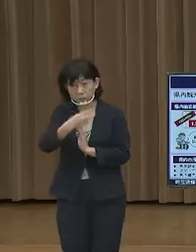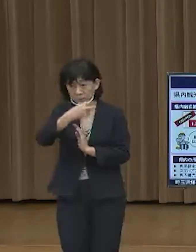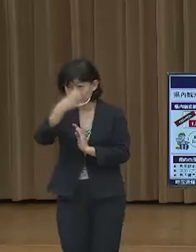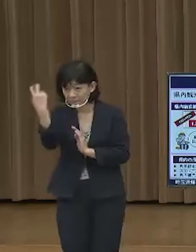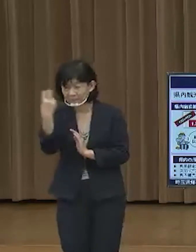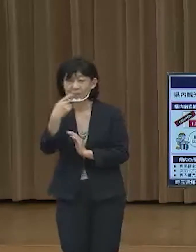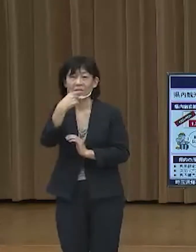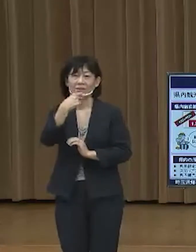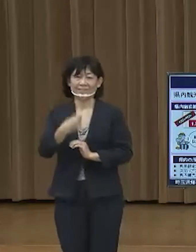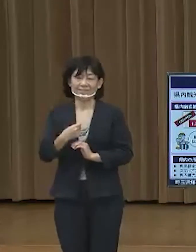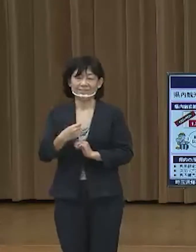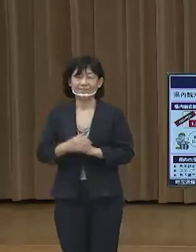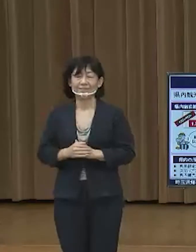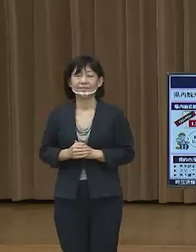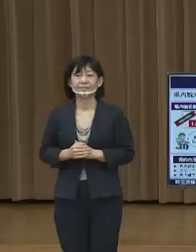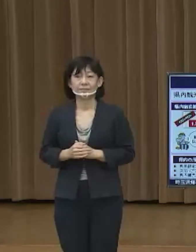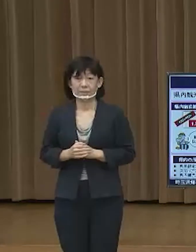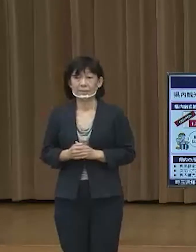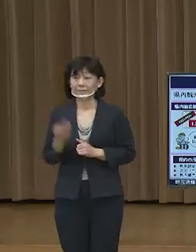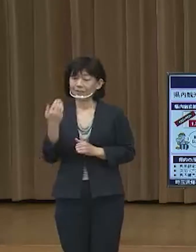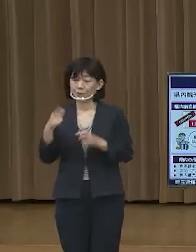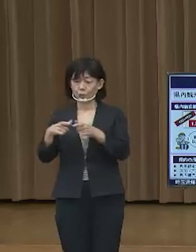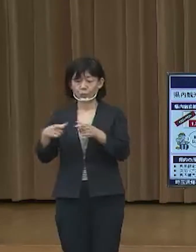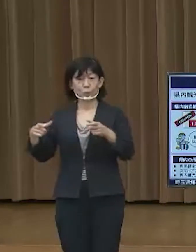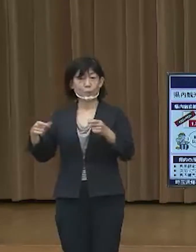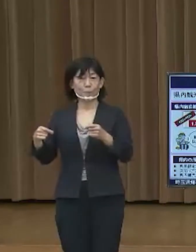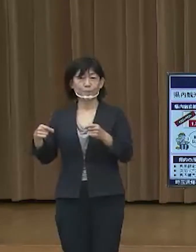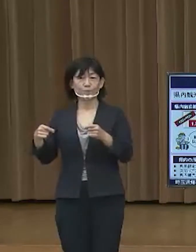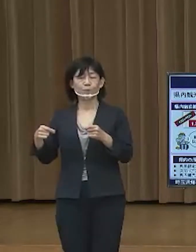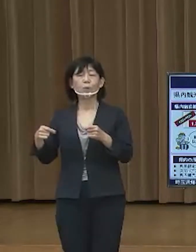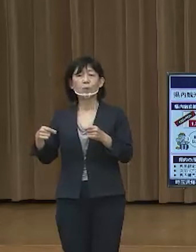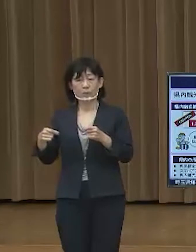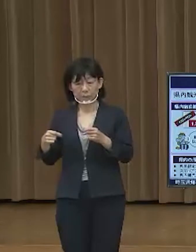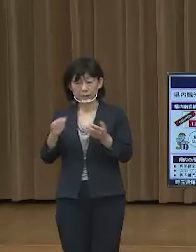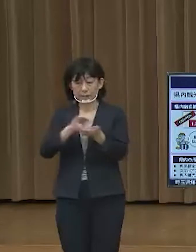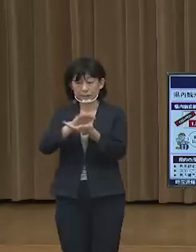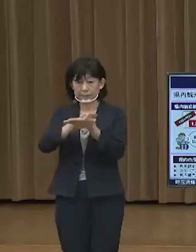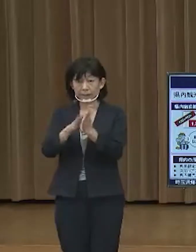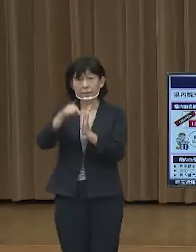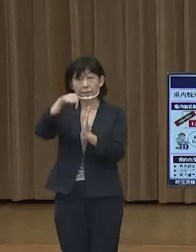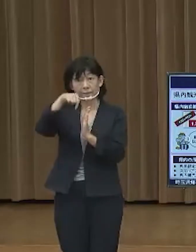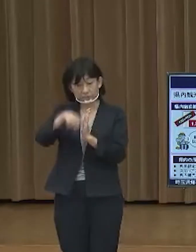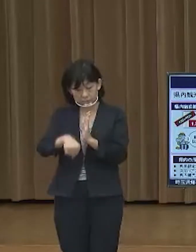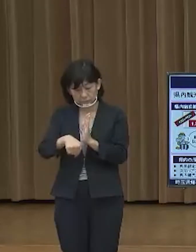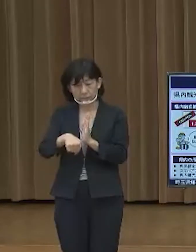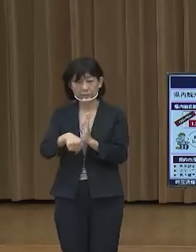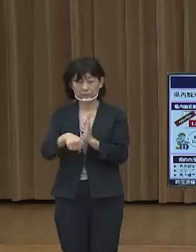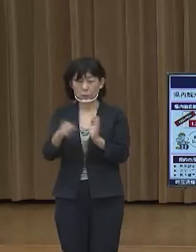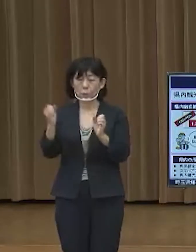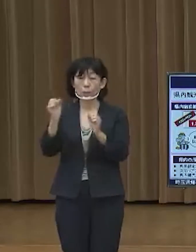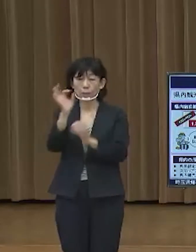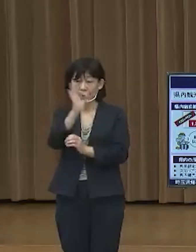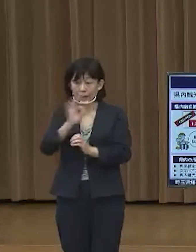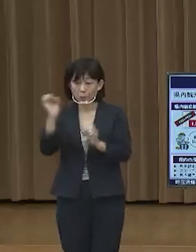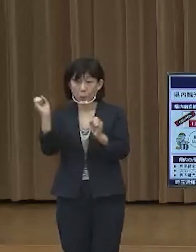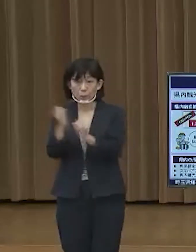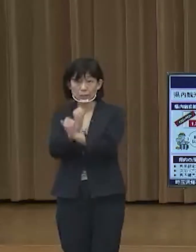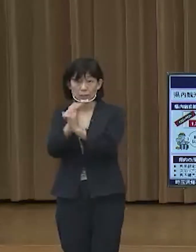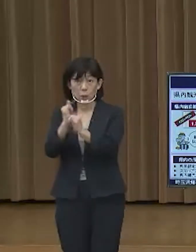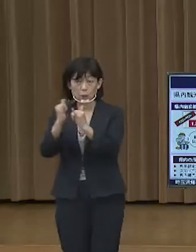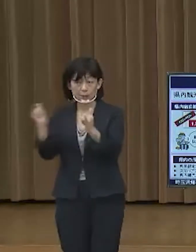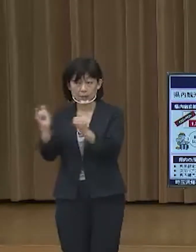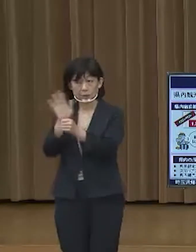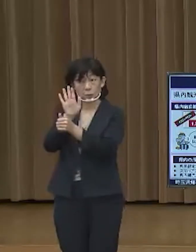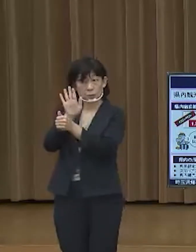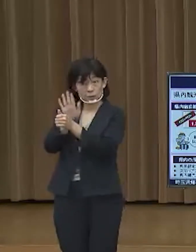と思いますし、また先ほどのクーポンのような事業は、県内の観光事業者に対して支援を行う